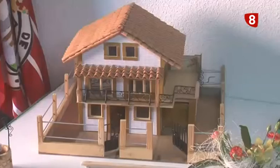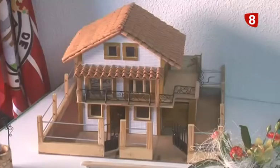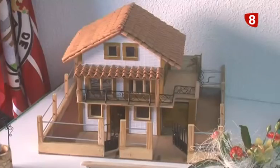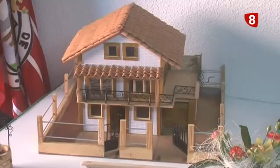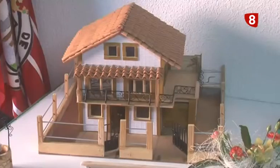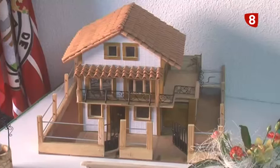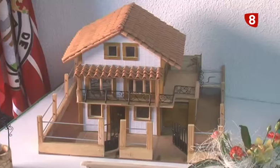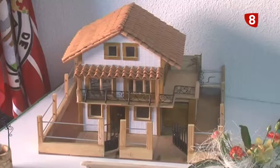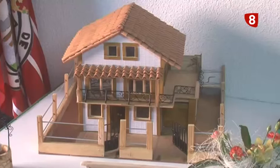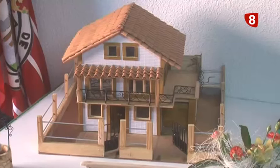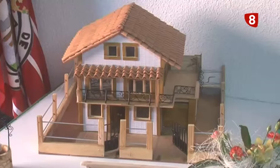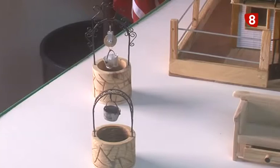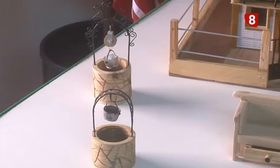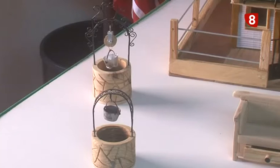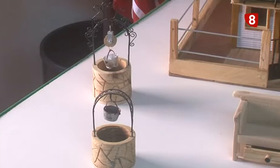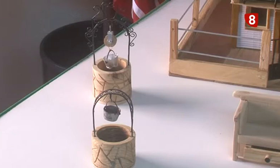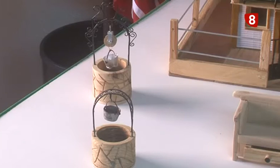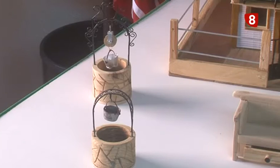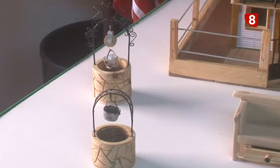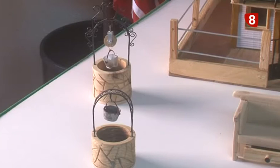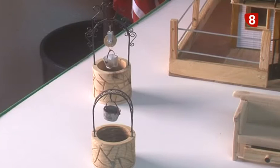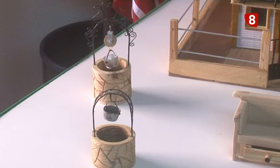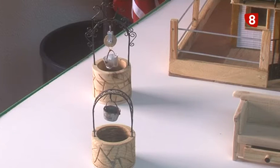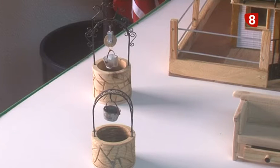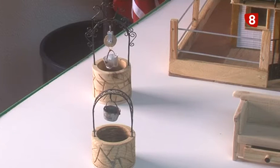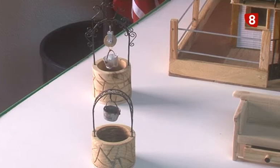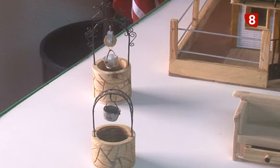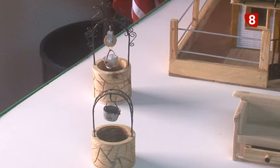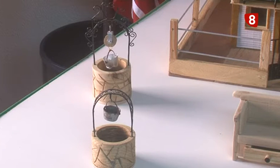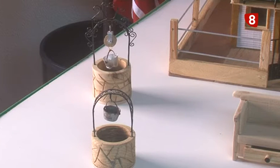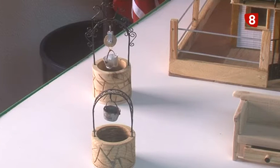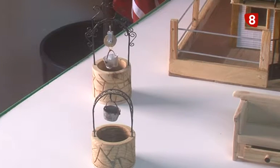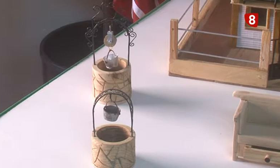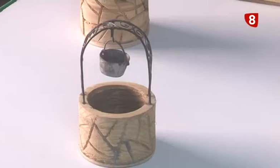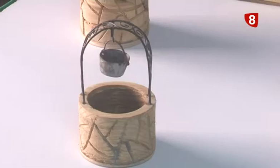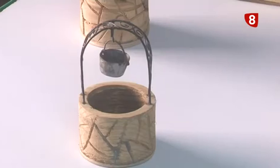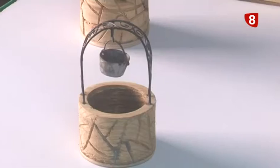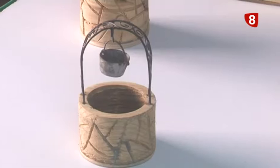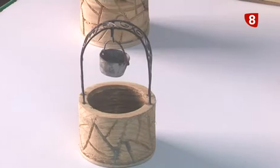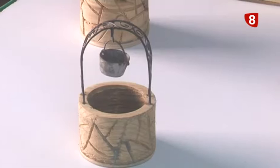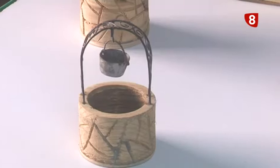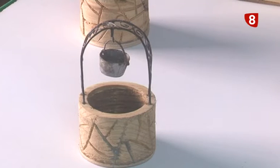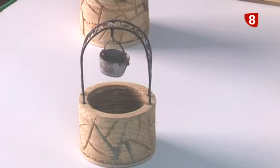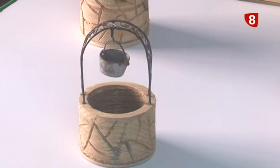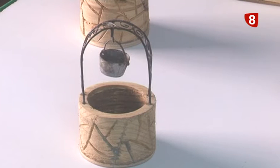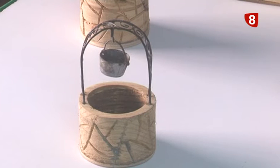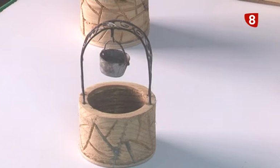un trabajo callado y minucioso sobre madera al que ha dedicado mucho tiempo. Así define su trabajo Juan José Calvo,